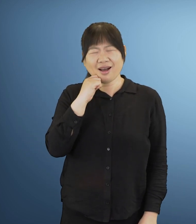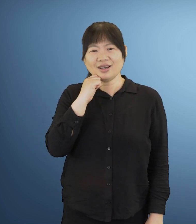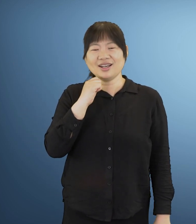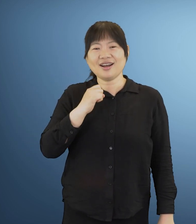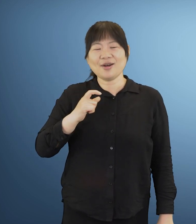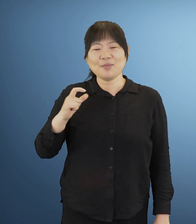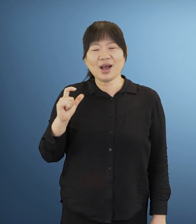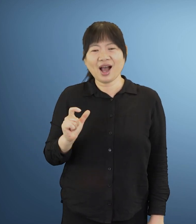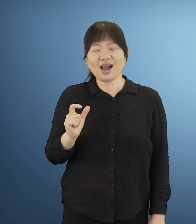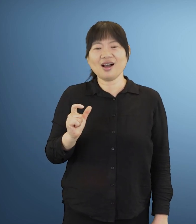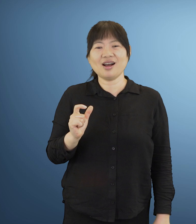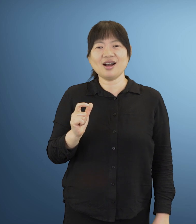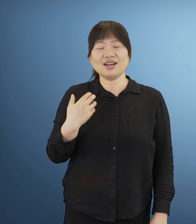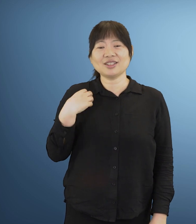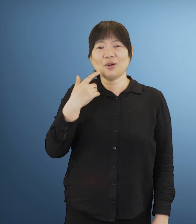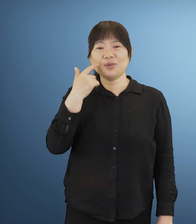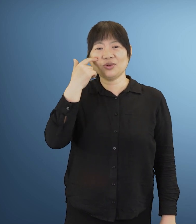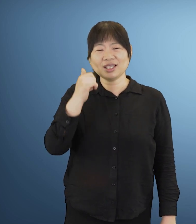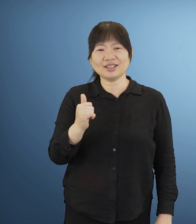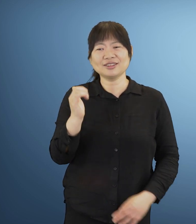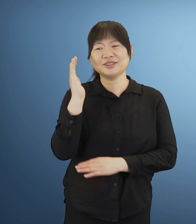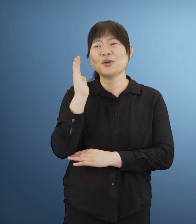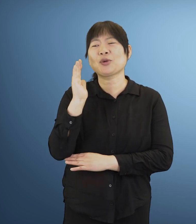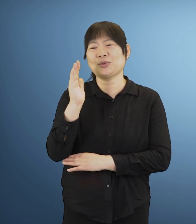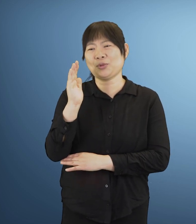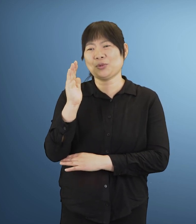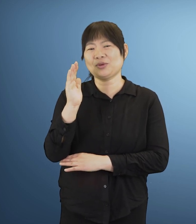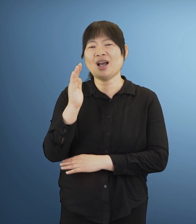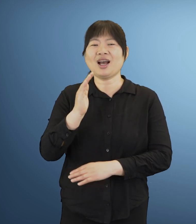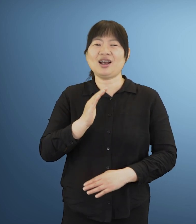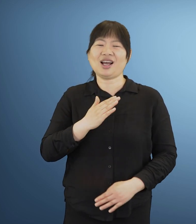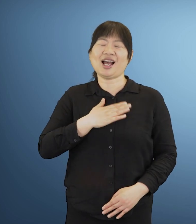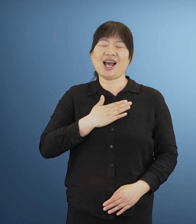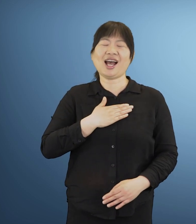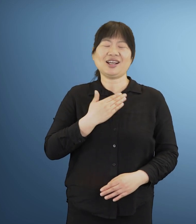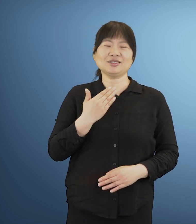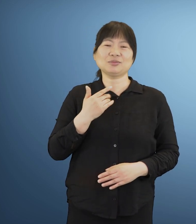담임 목사님의 설교가 그러니까 제 탓도 있었더라고요. 예?